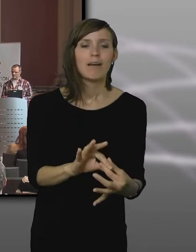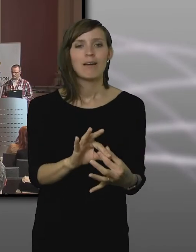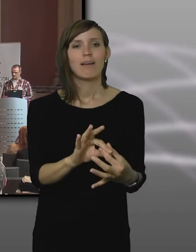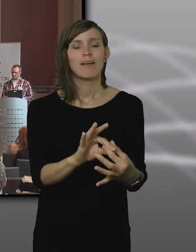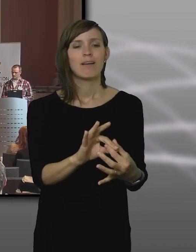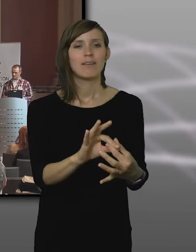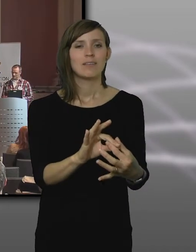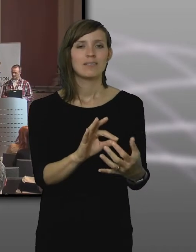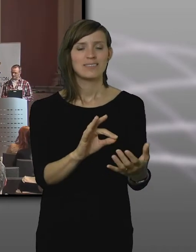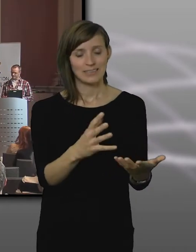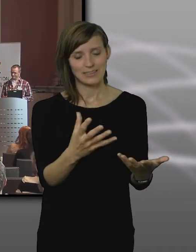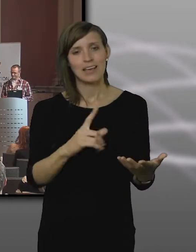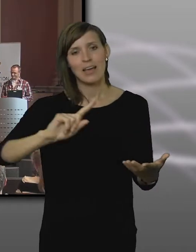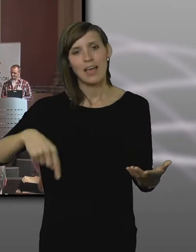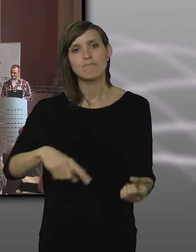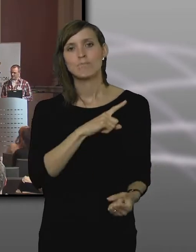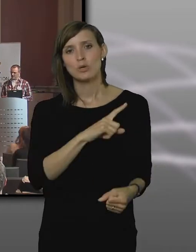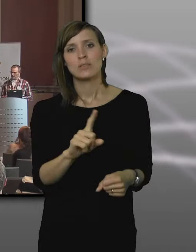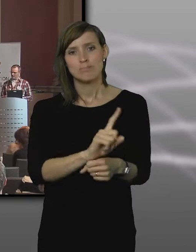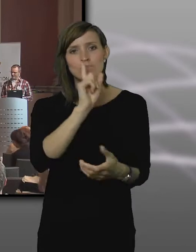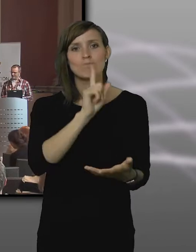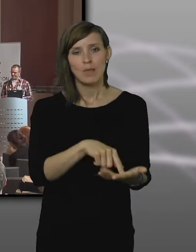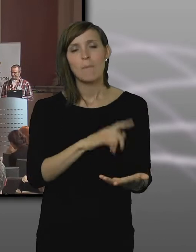deras beslutsprocesser.